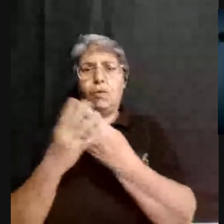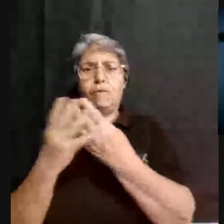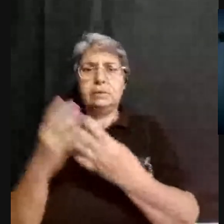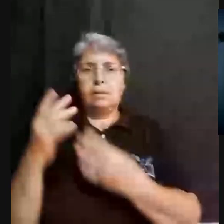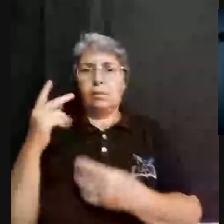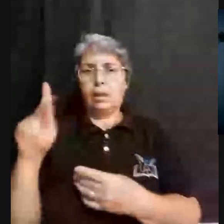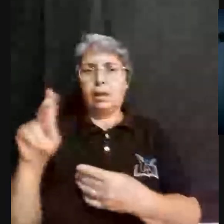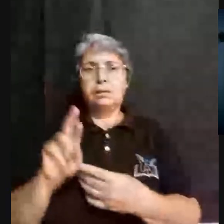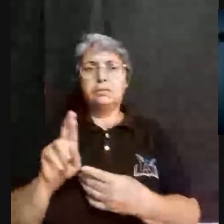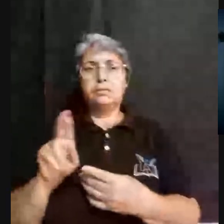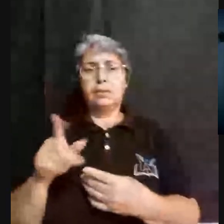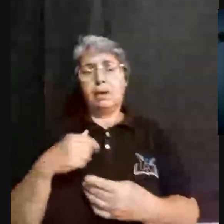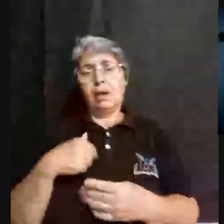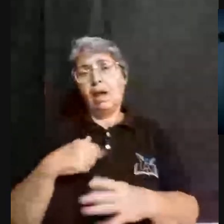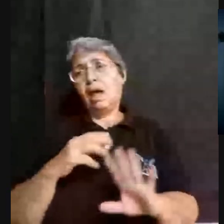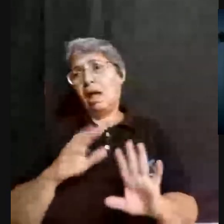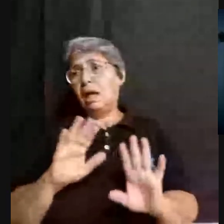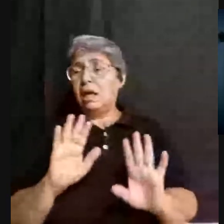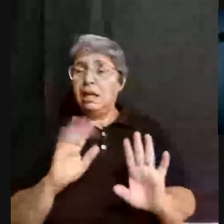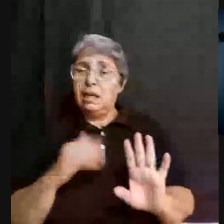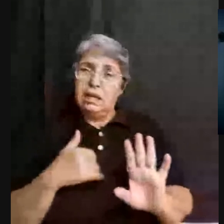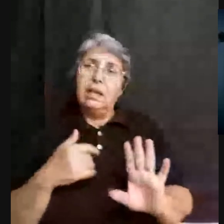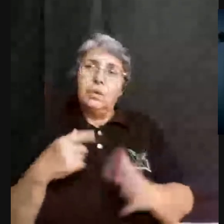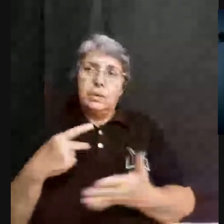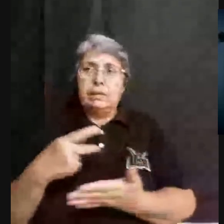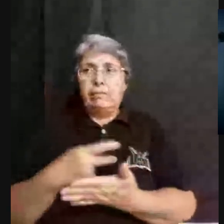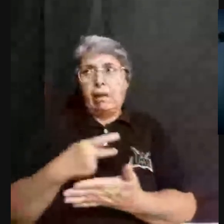ter se enganado em relação à mensagem de 1888,